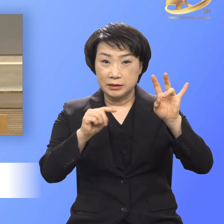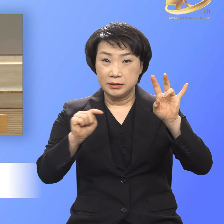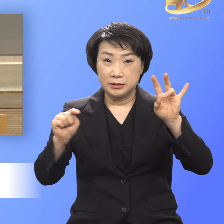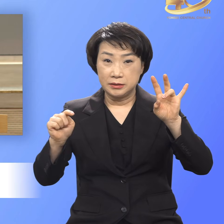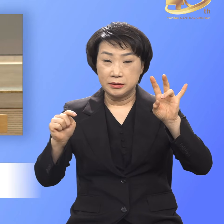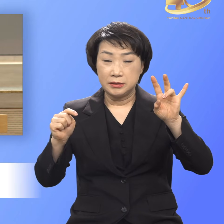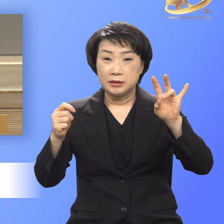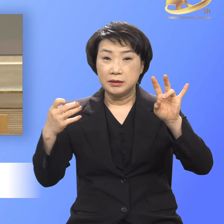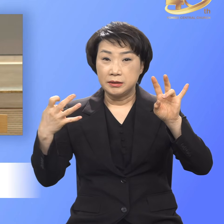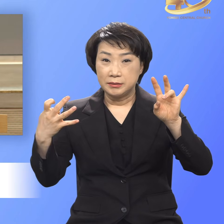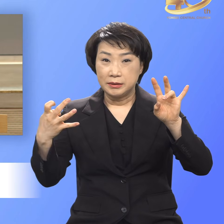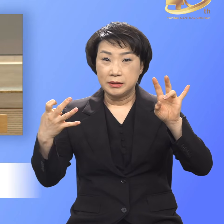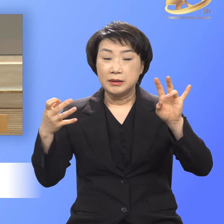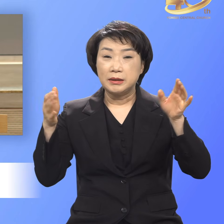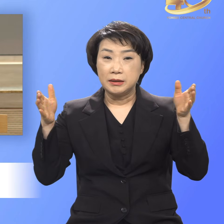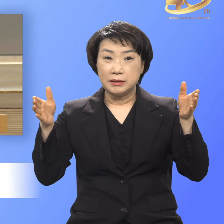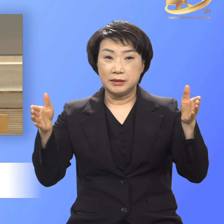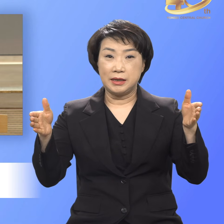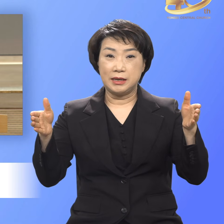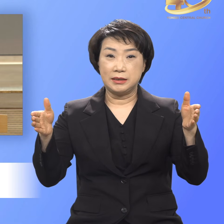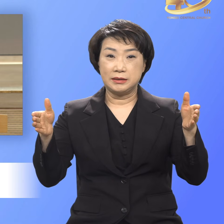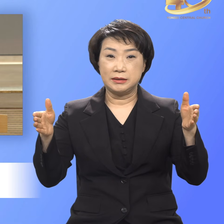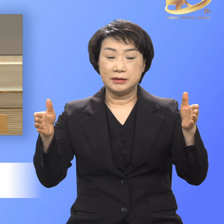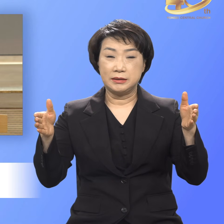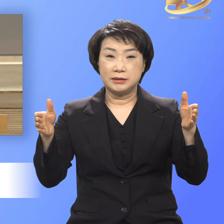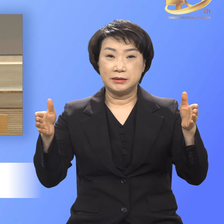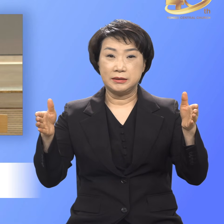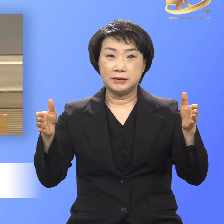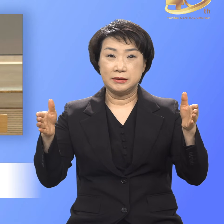4절에서 14절까지를